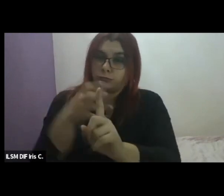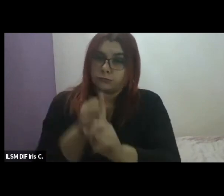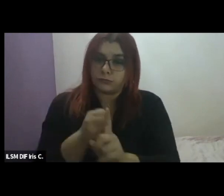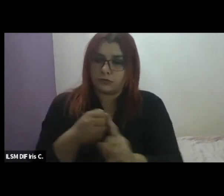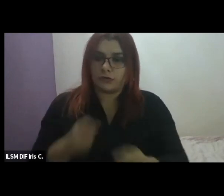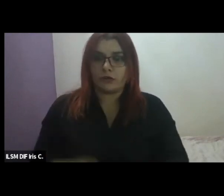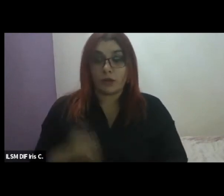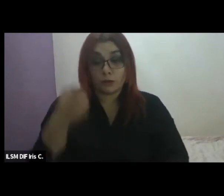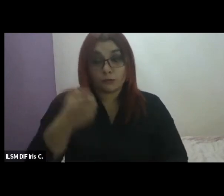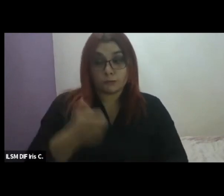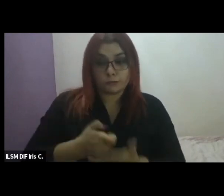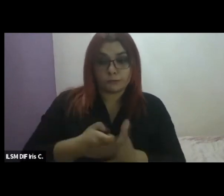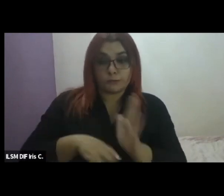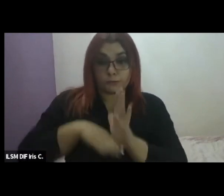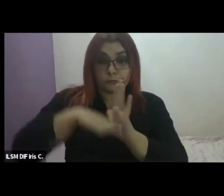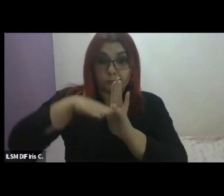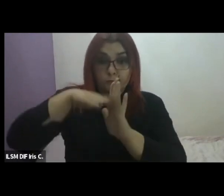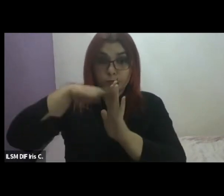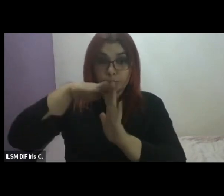ganancias.